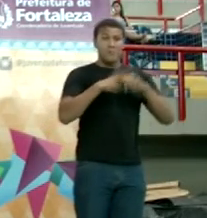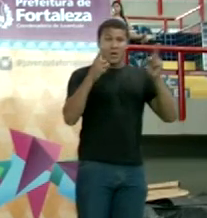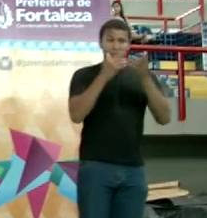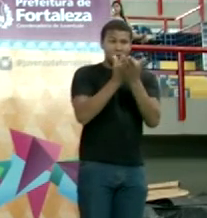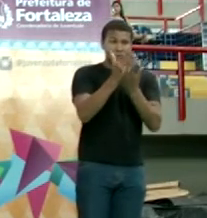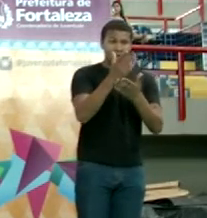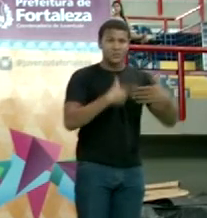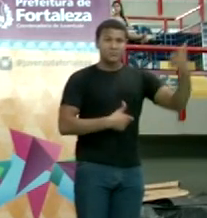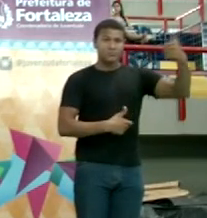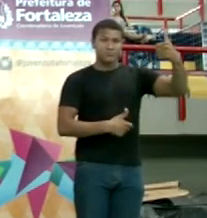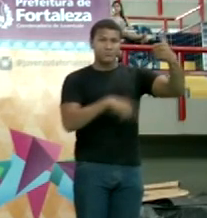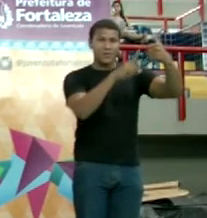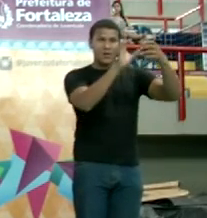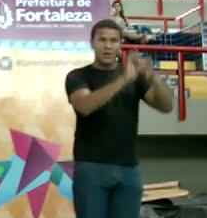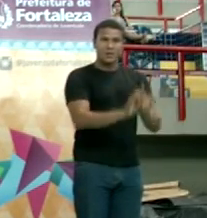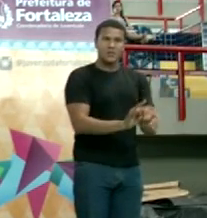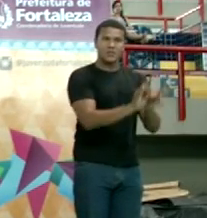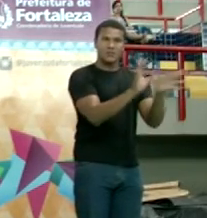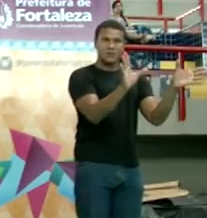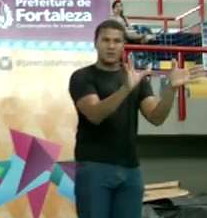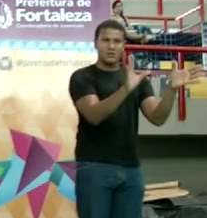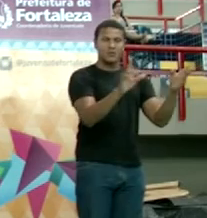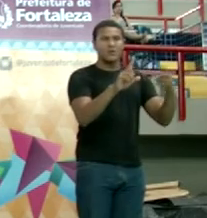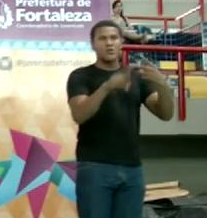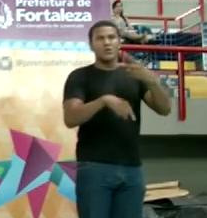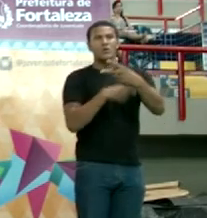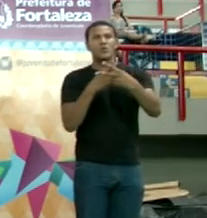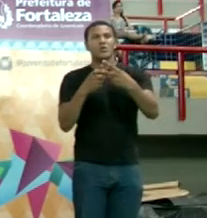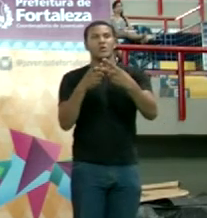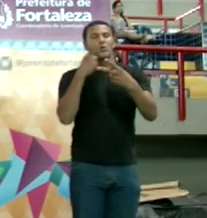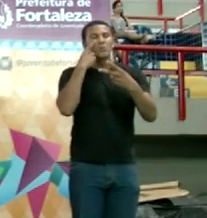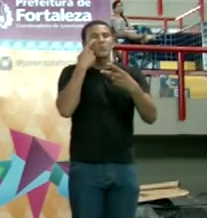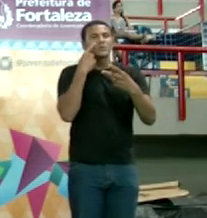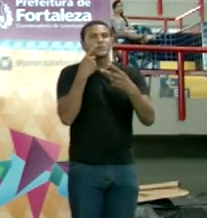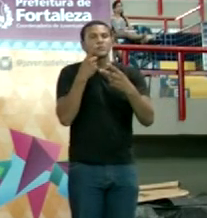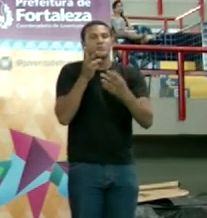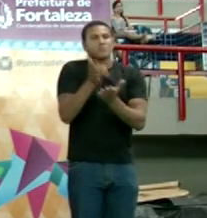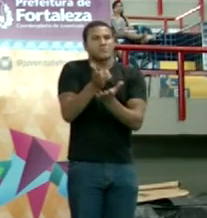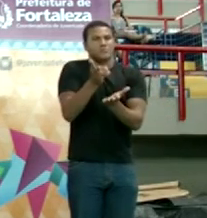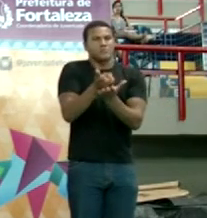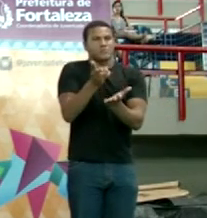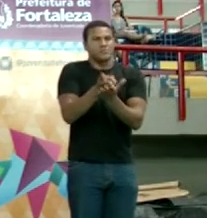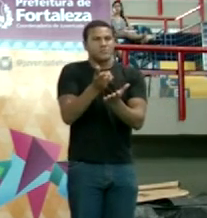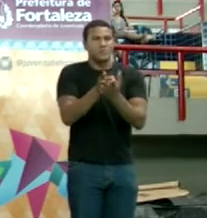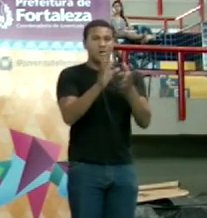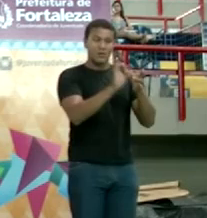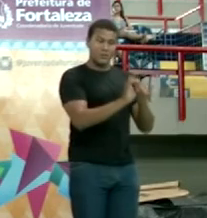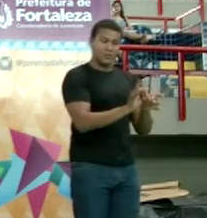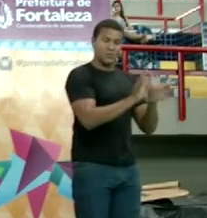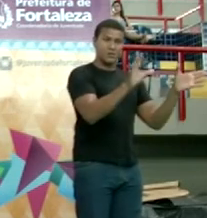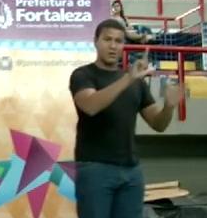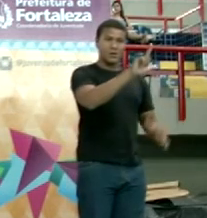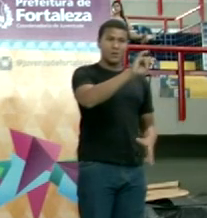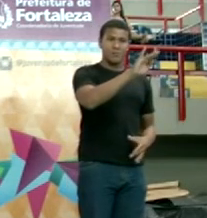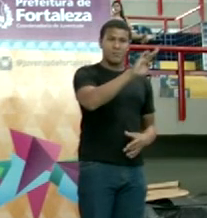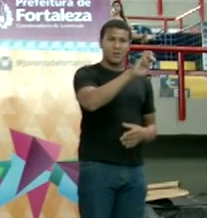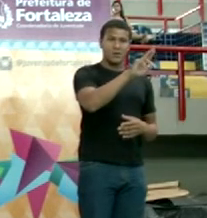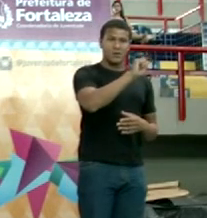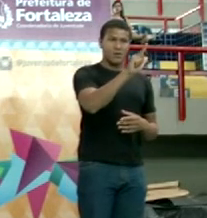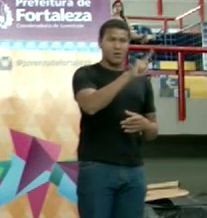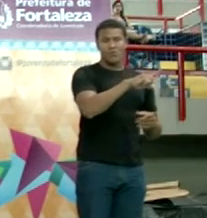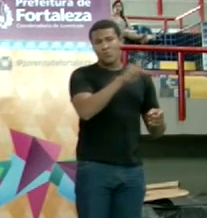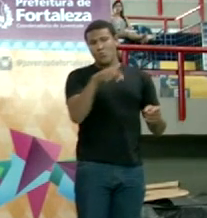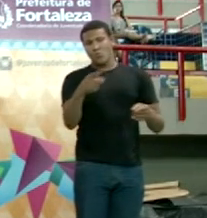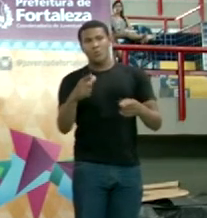Partido Liberal e o Partido Conservador. Silvino, Partido Liberal e Partido